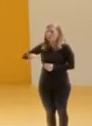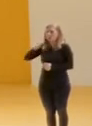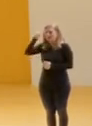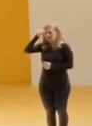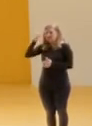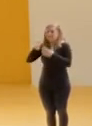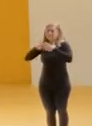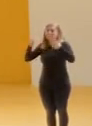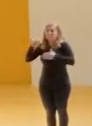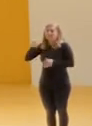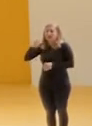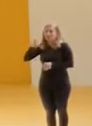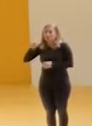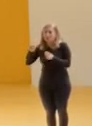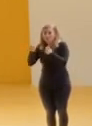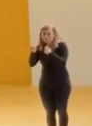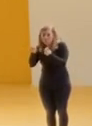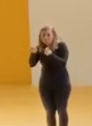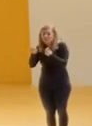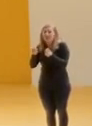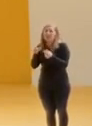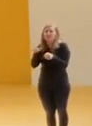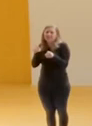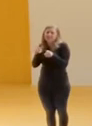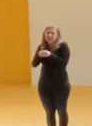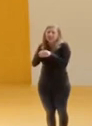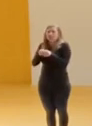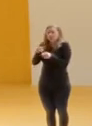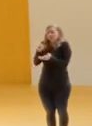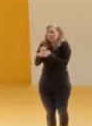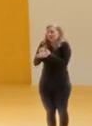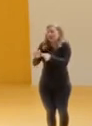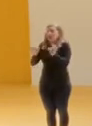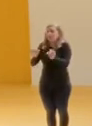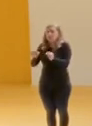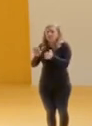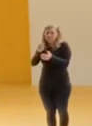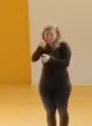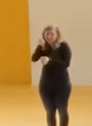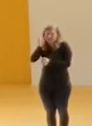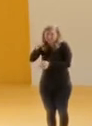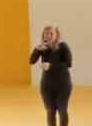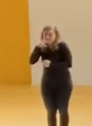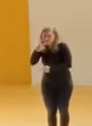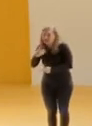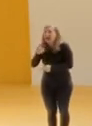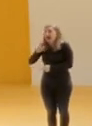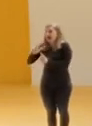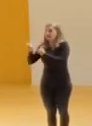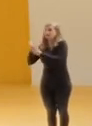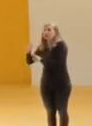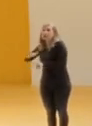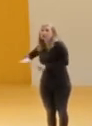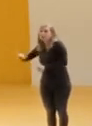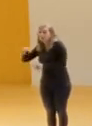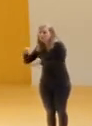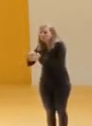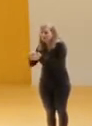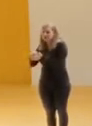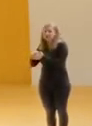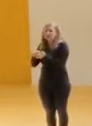obszaru który nazywamy makroekonią zresztą sprawa dosyć aktualna jak państwo zaraz zobaczycie a trzeci będzie z obszaru